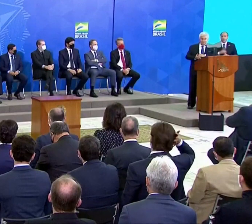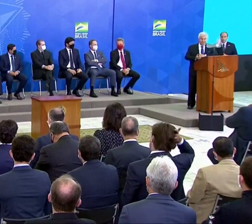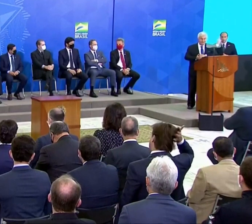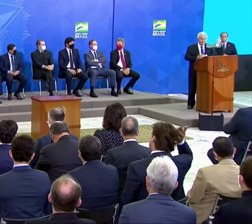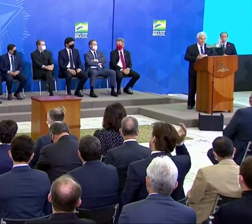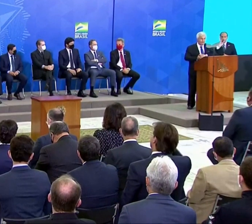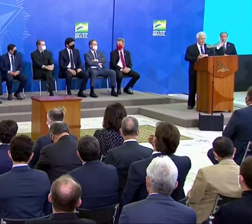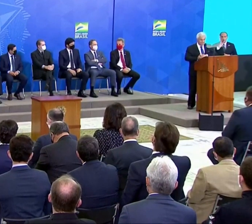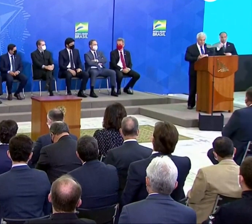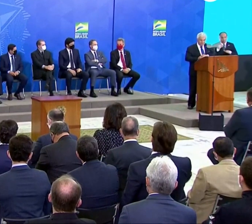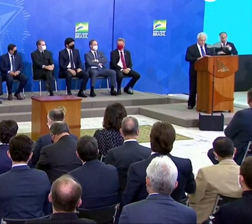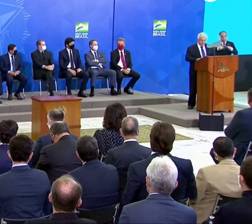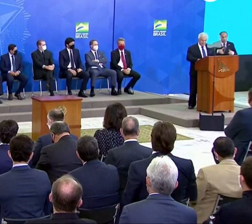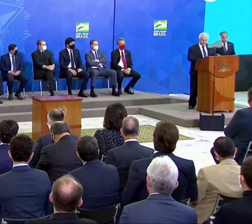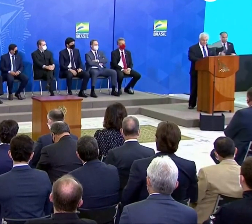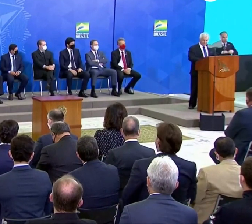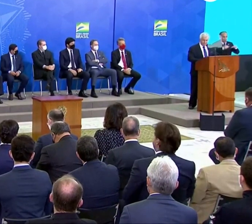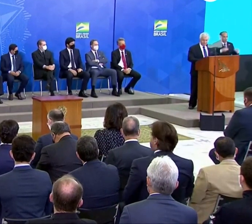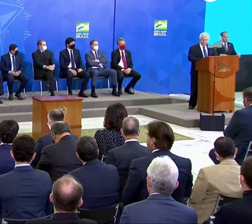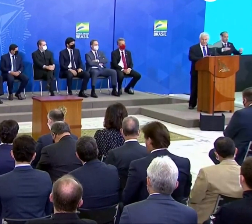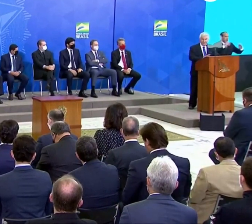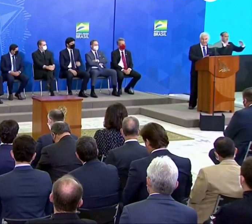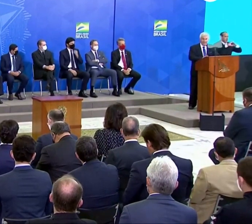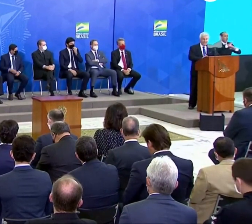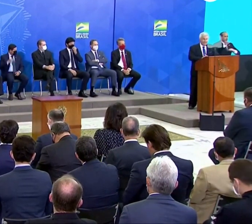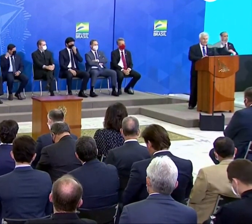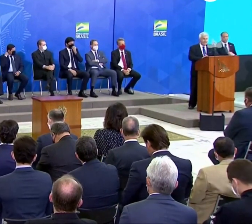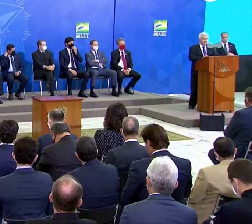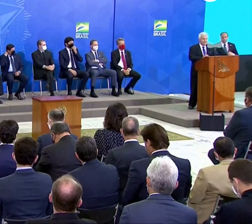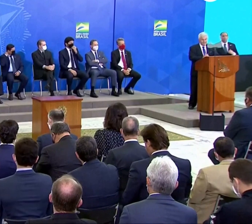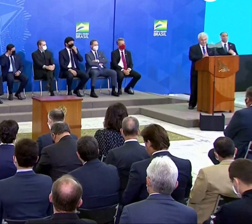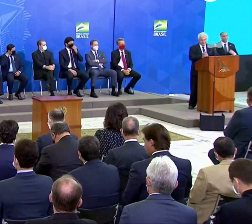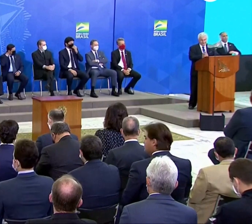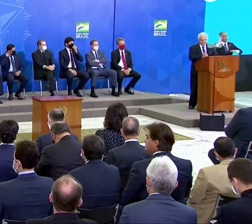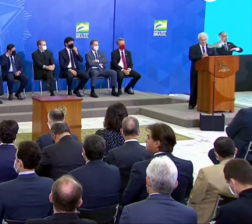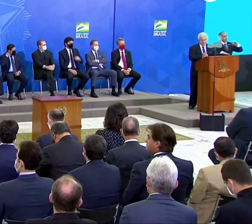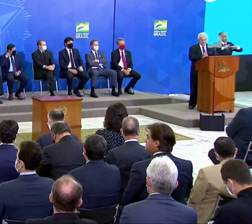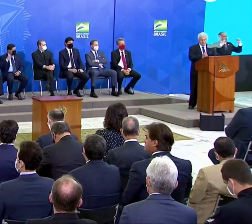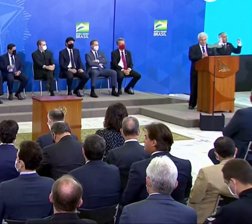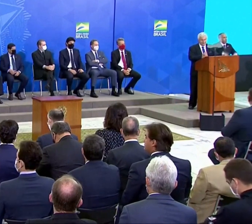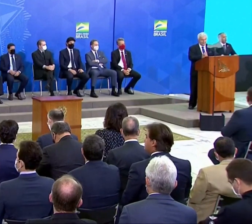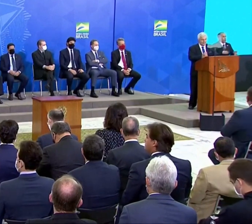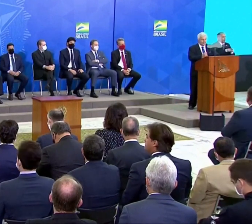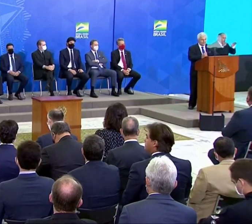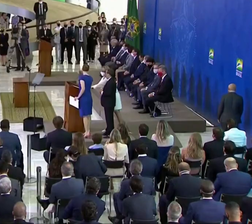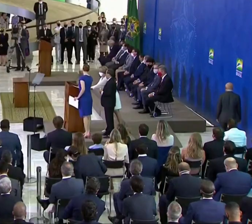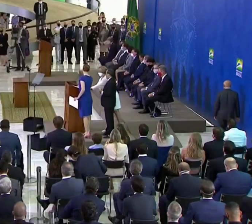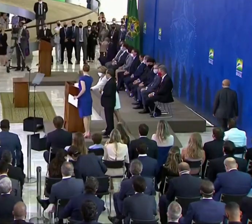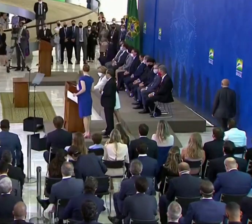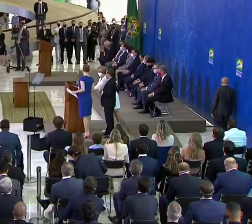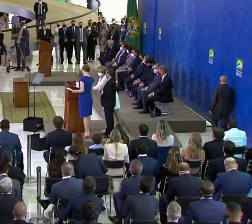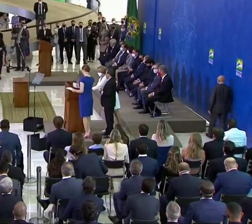e o deputado federal fábio faria tomou posse nesta quarta-feira como novo ministro das comunicações